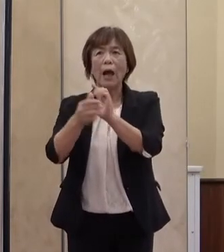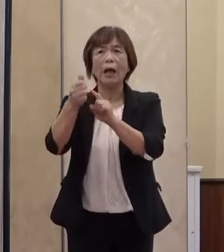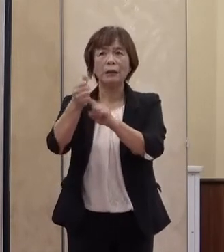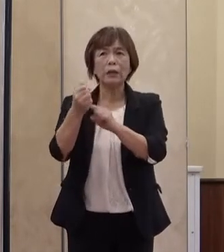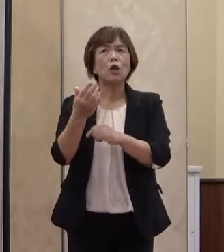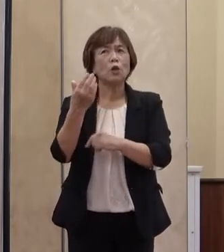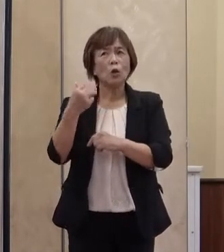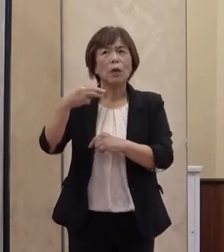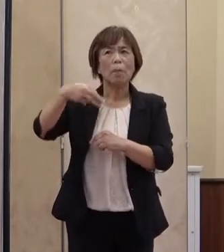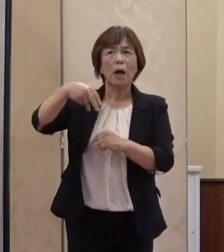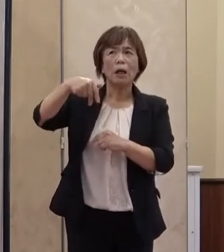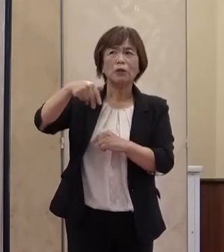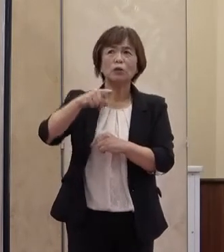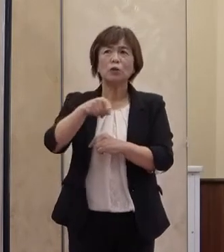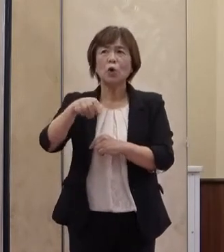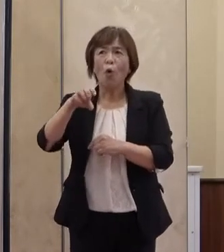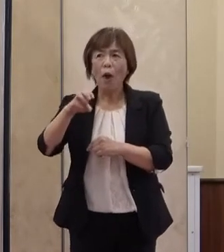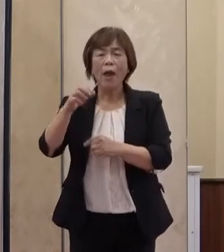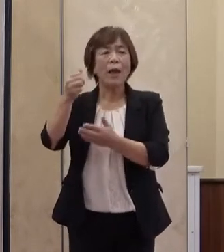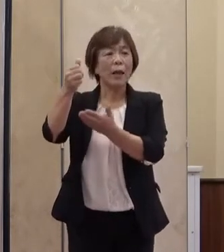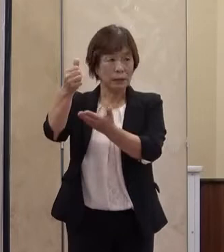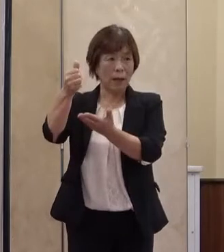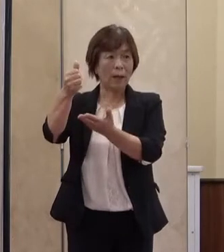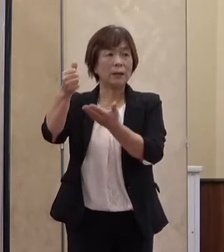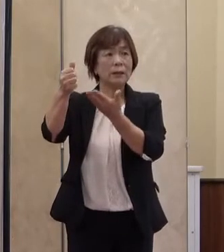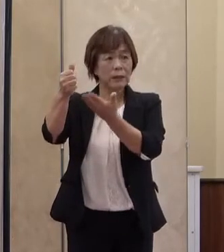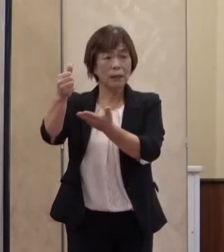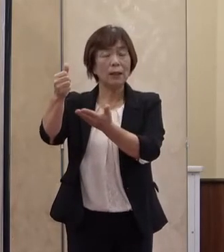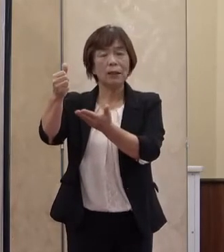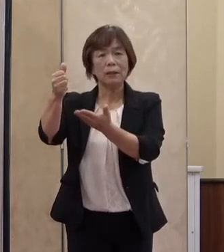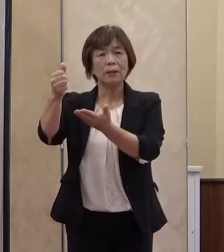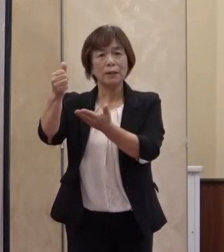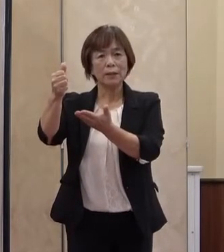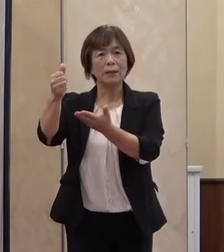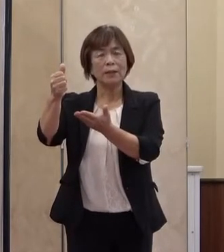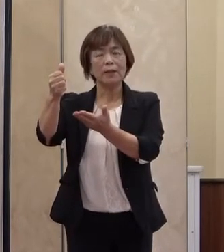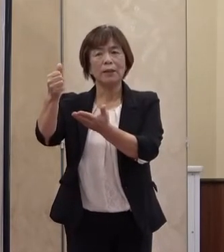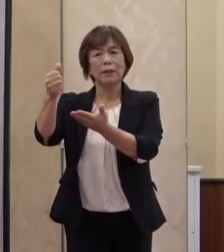舛添さんか、舛添厚労大臣に、